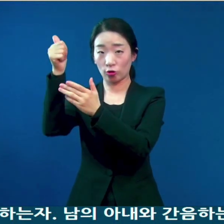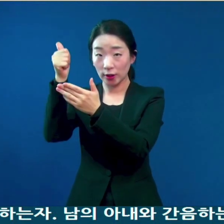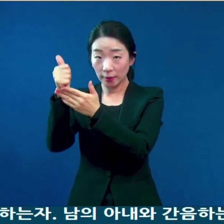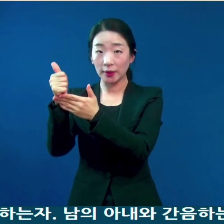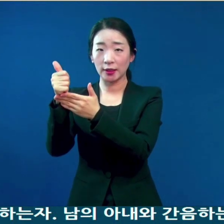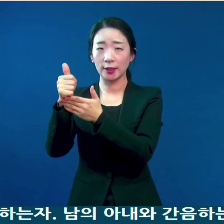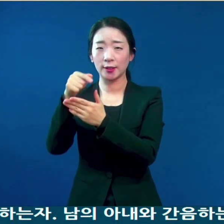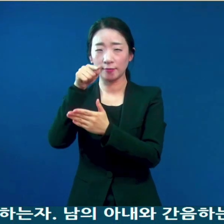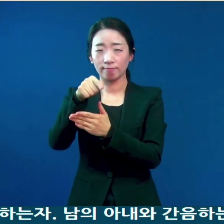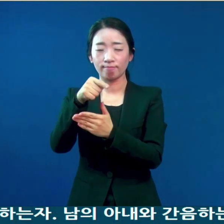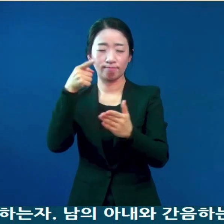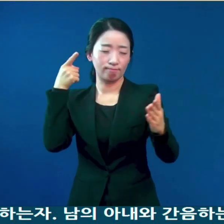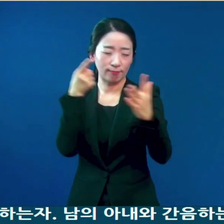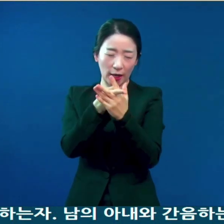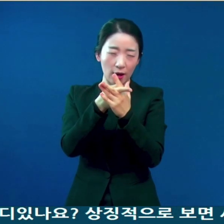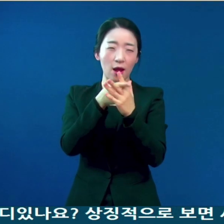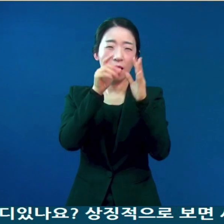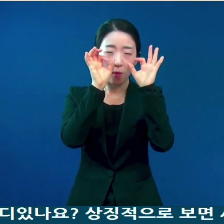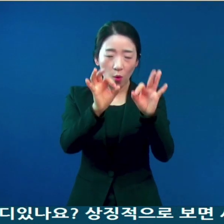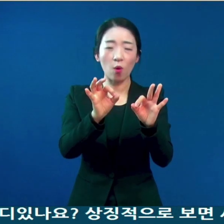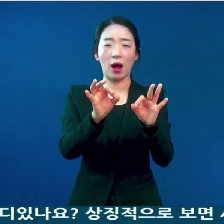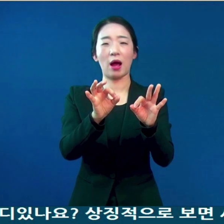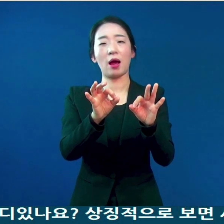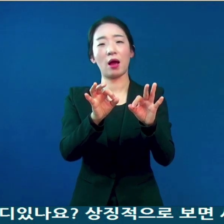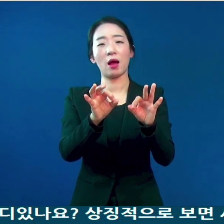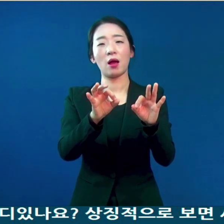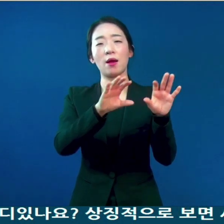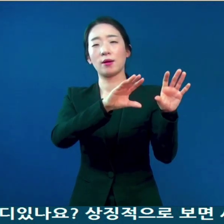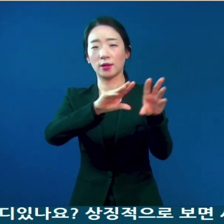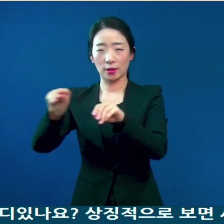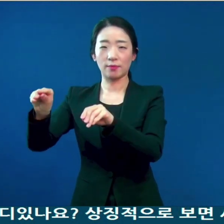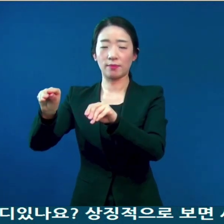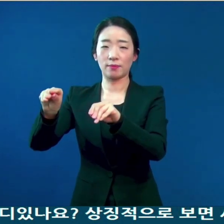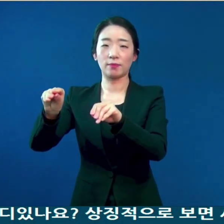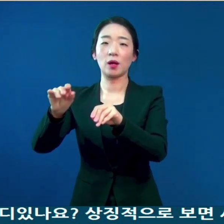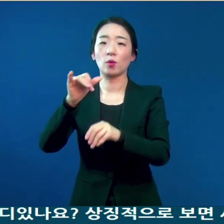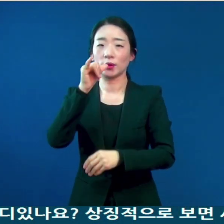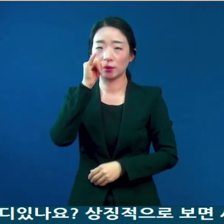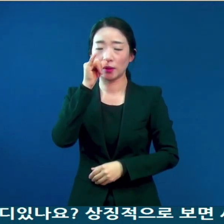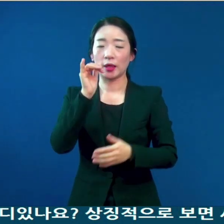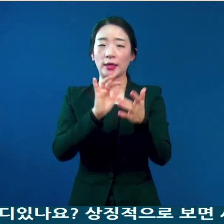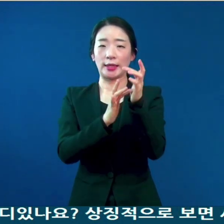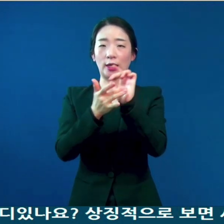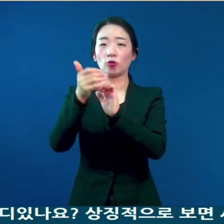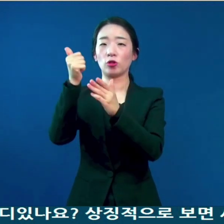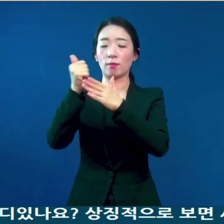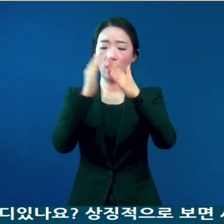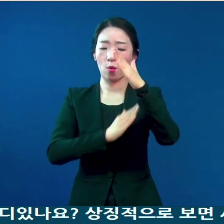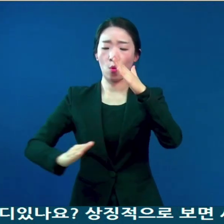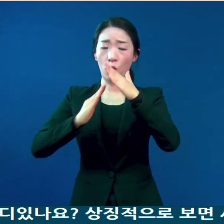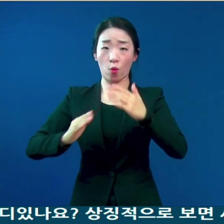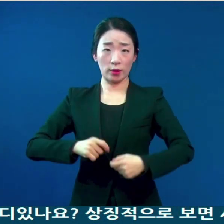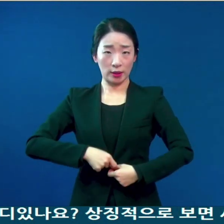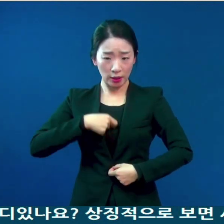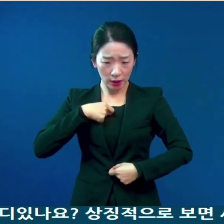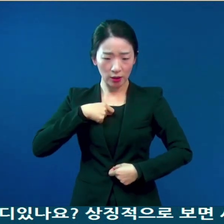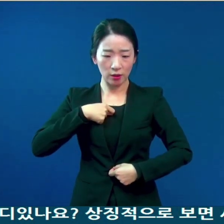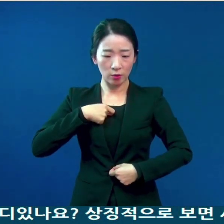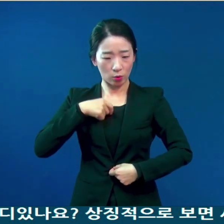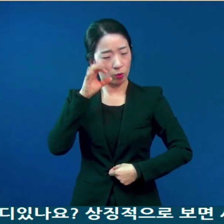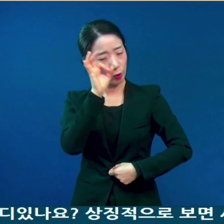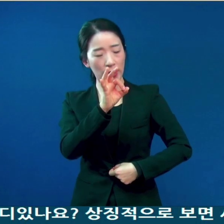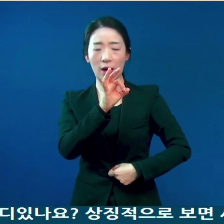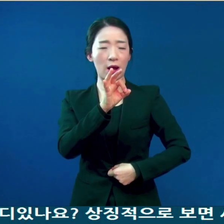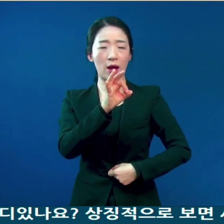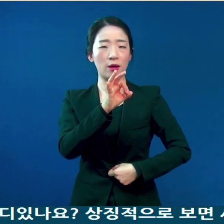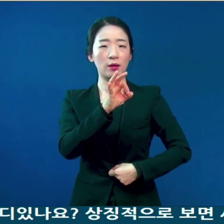그것을 금하고 있는 거죠. 예수님의 공의에 옳지 않던 모습이라는 겁니다.